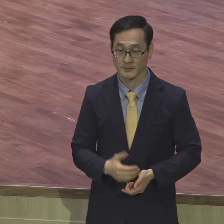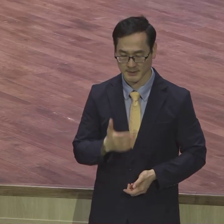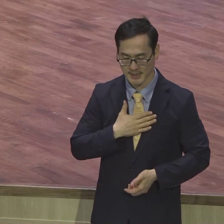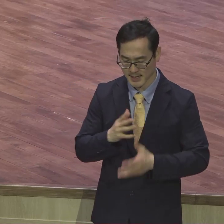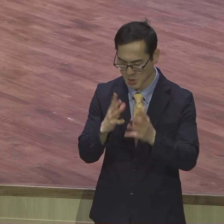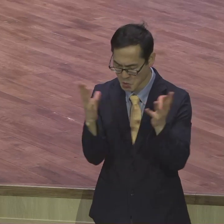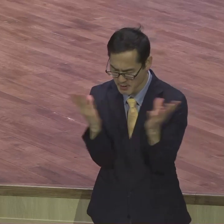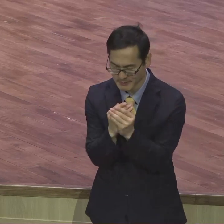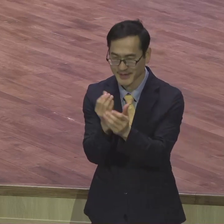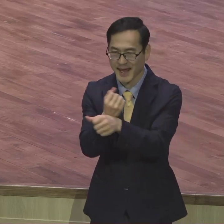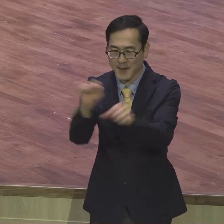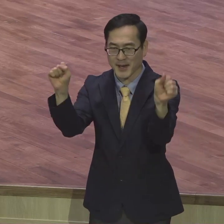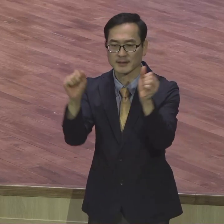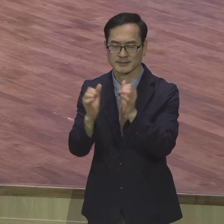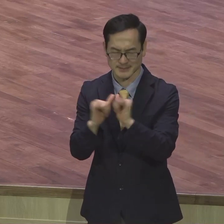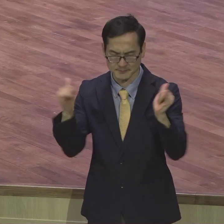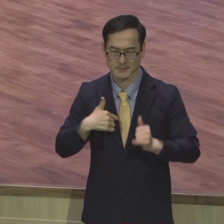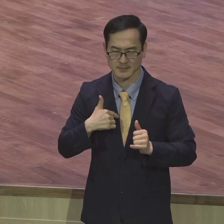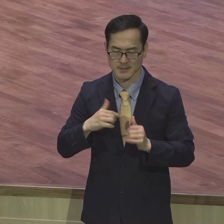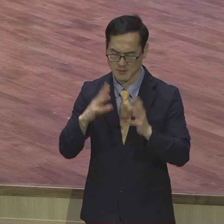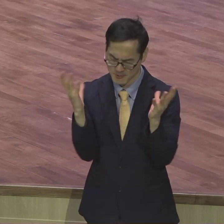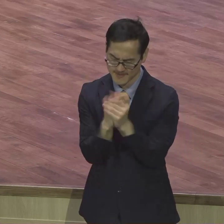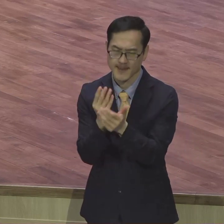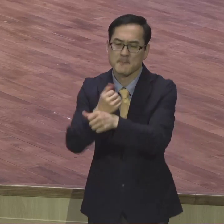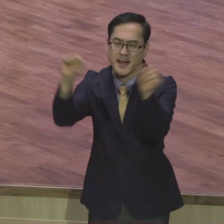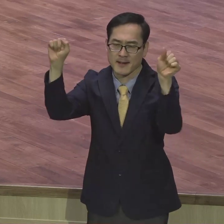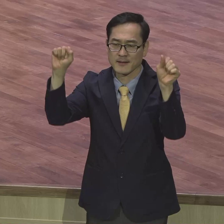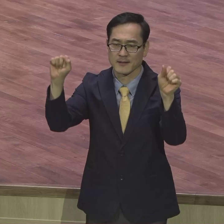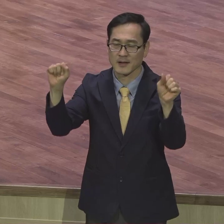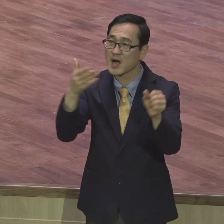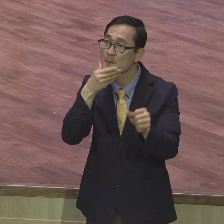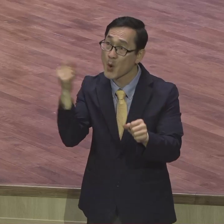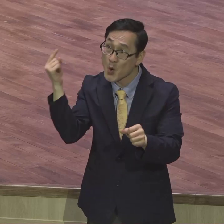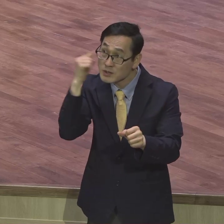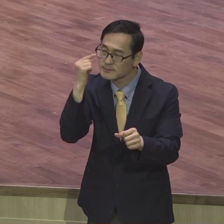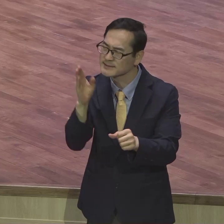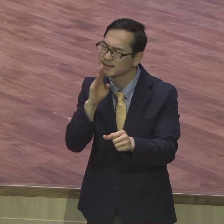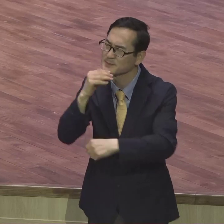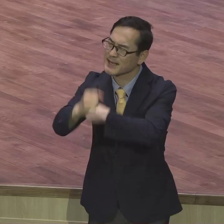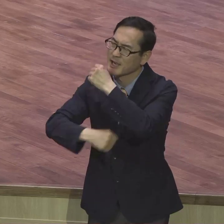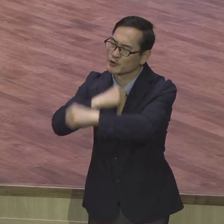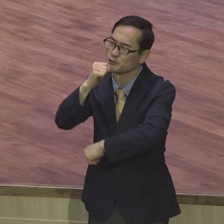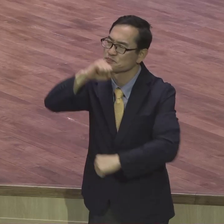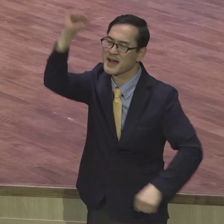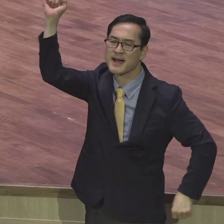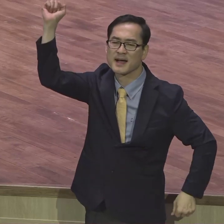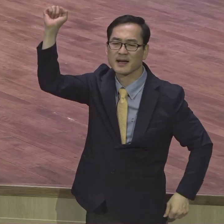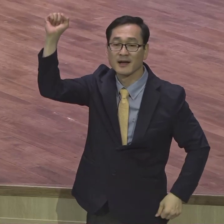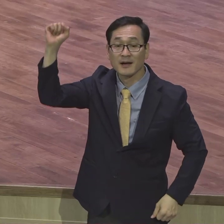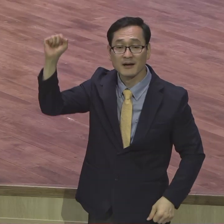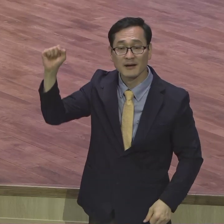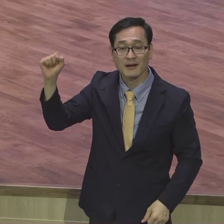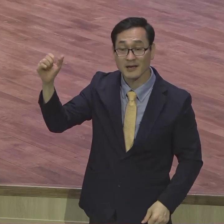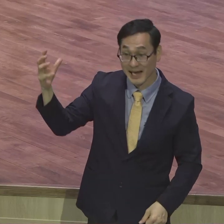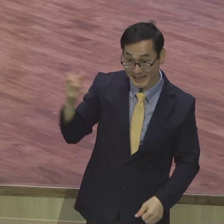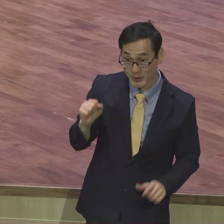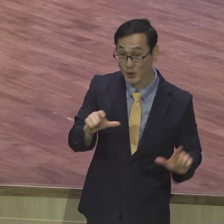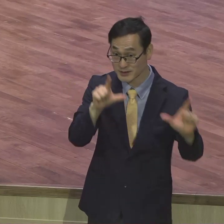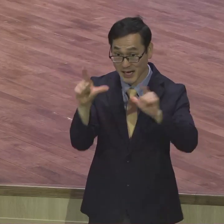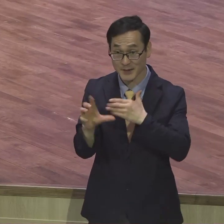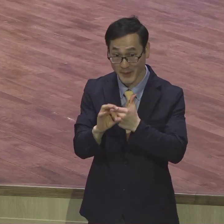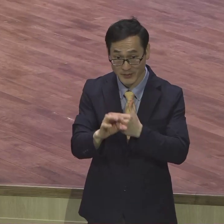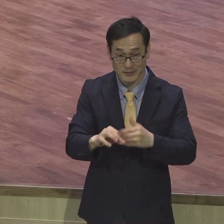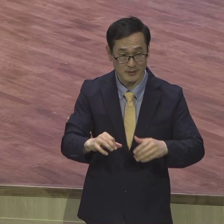해방된 존재다. 복음으로 참 자유함을 얻은 존재감 이걸 가지고 살면 어디에